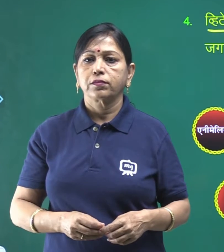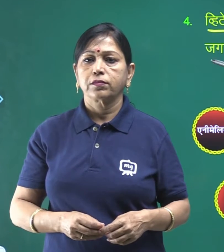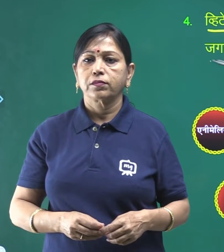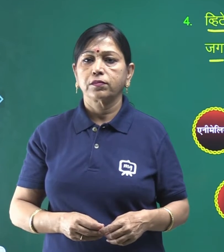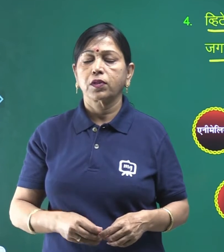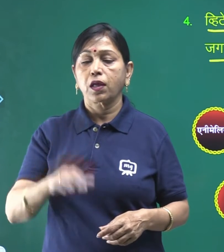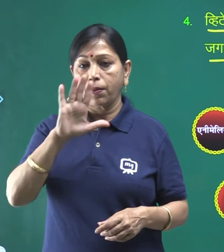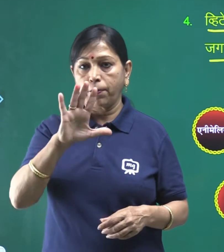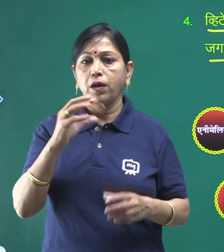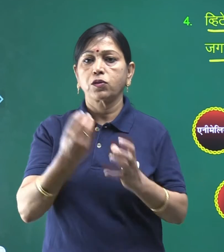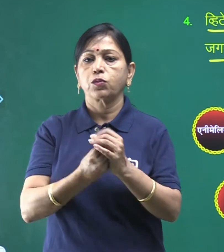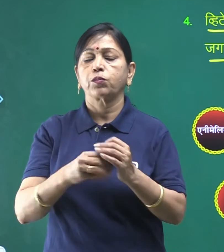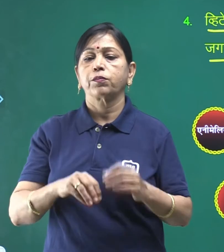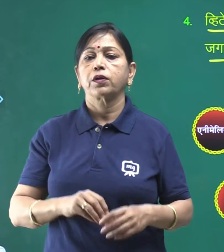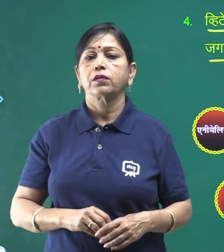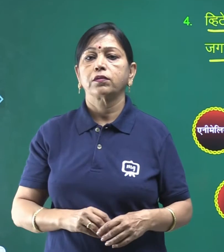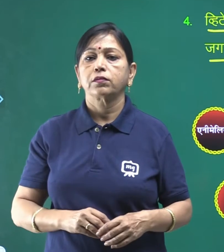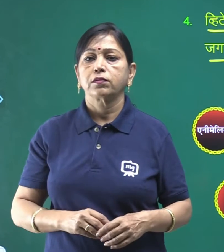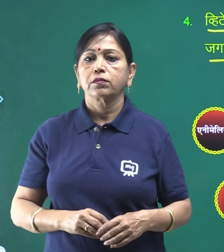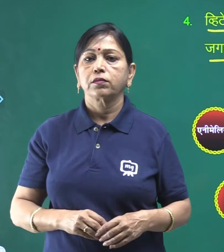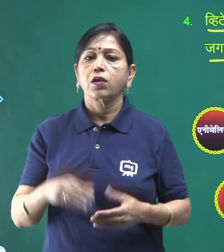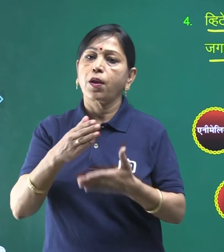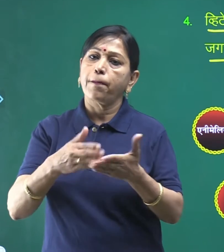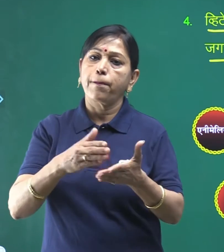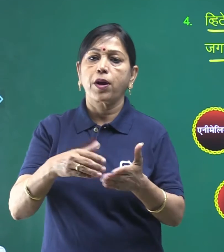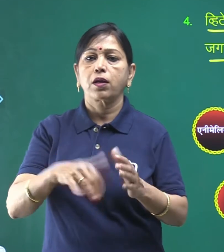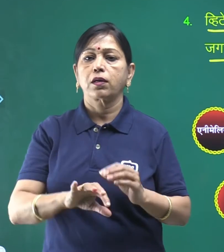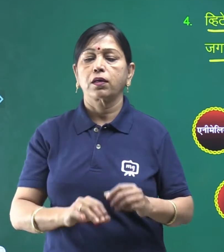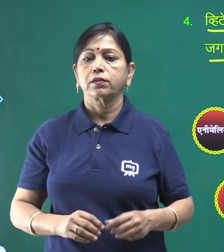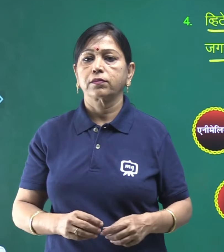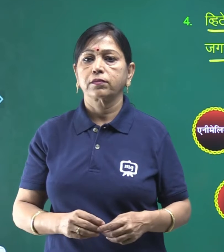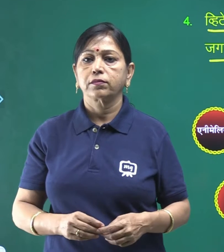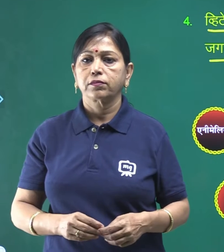5 जगत में बांटा गया है।